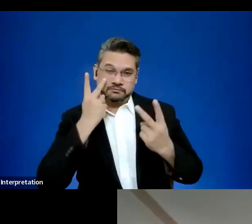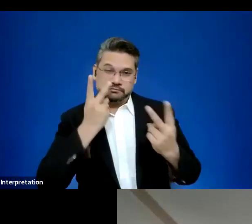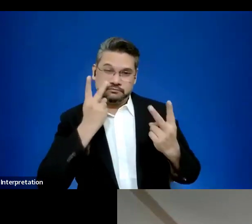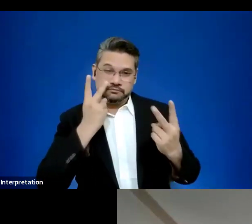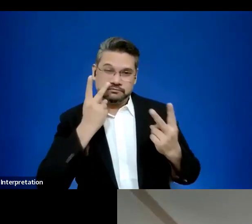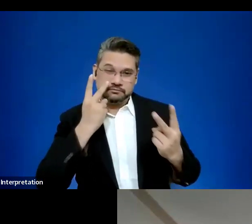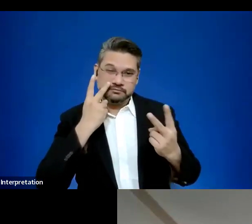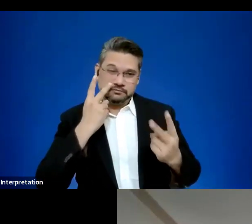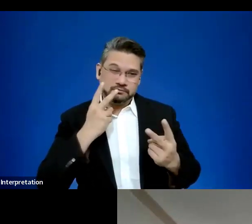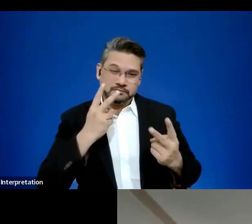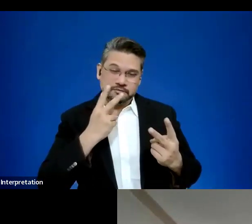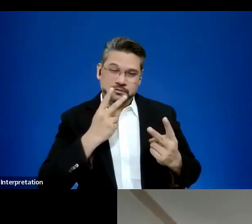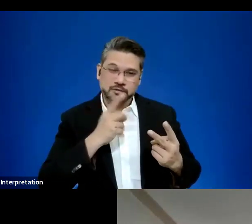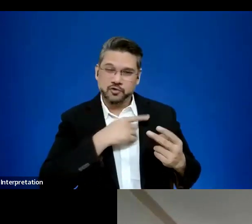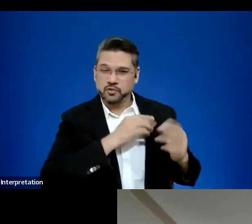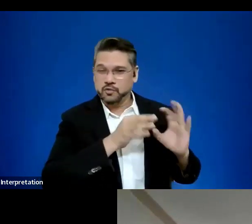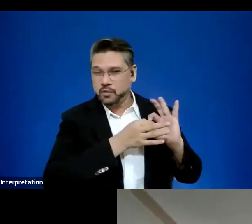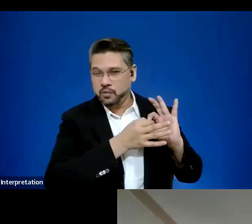人。